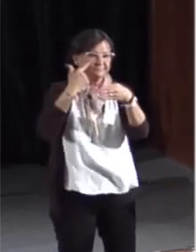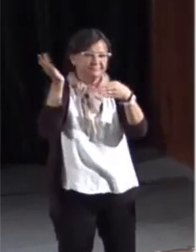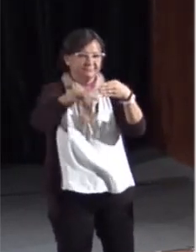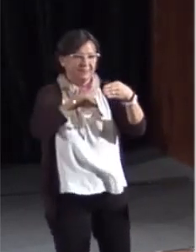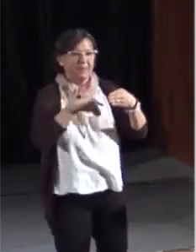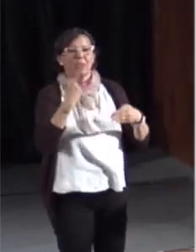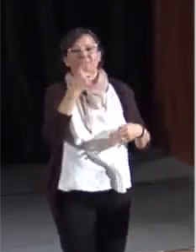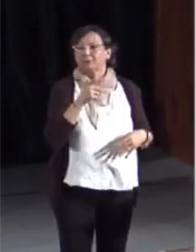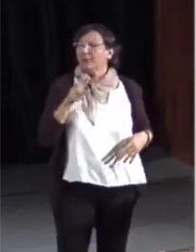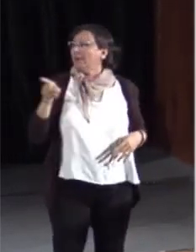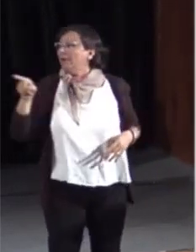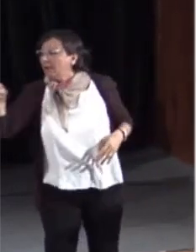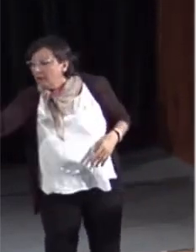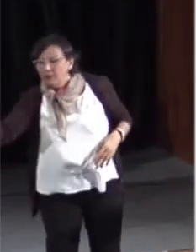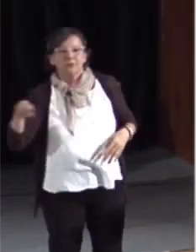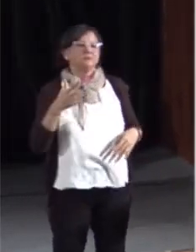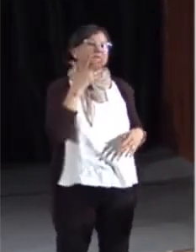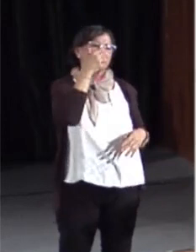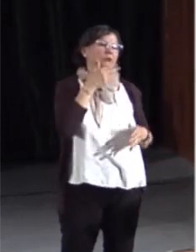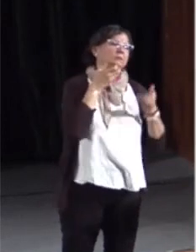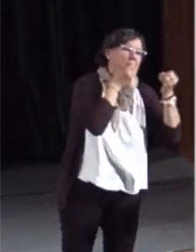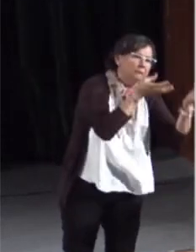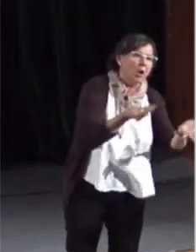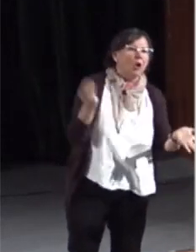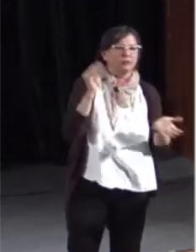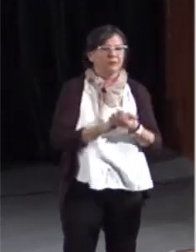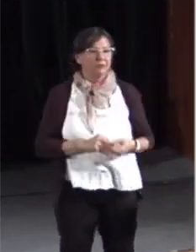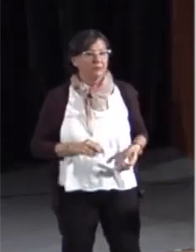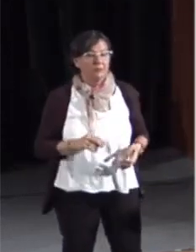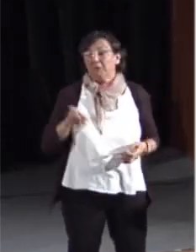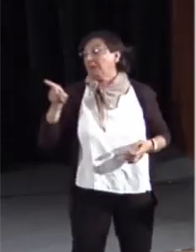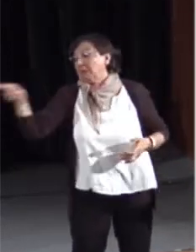podemos expresarlo. También con la elipse. Muchas veces no tenemos que